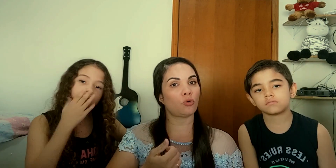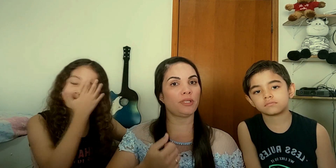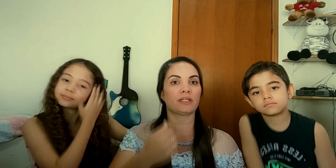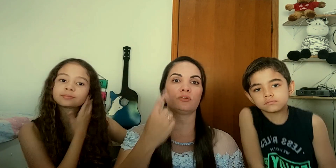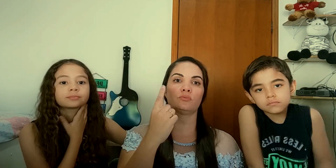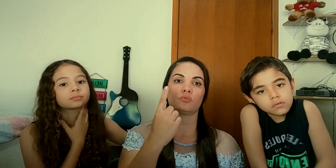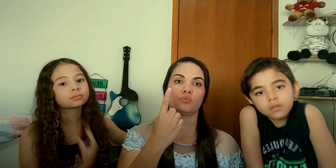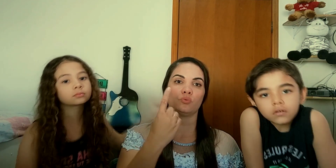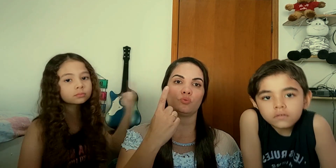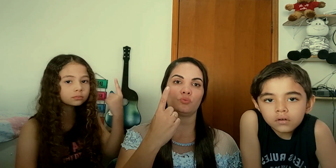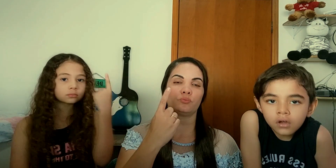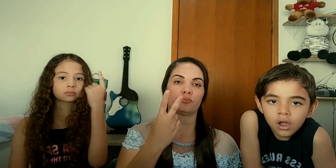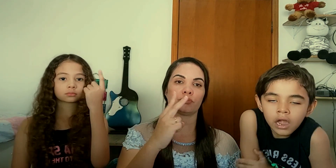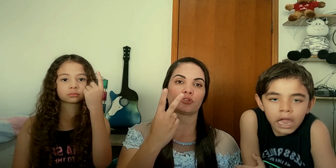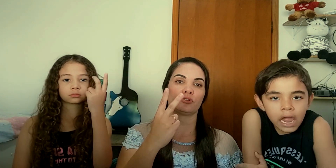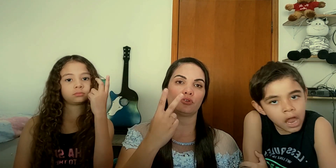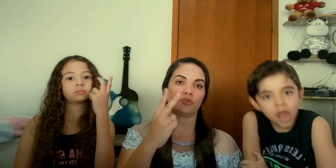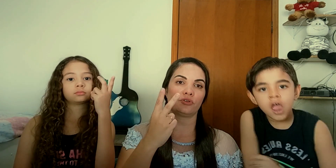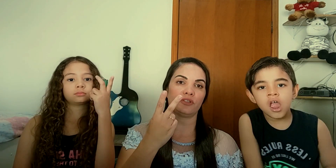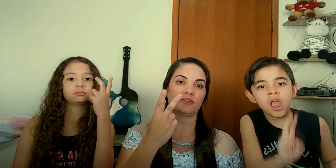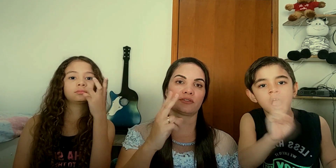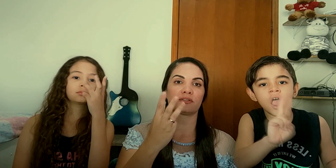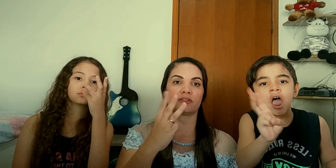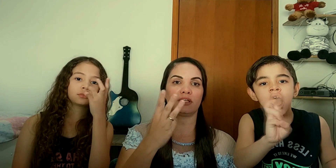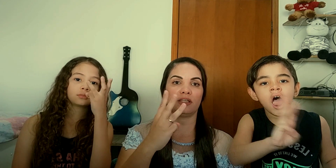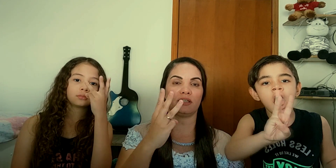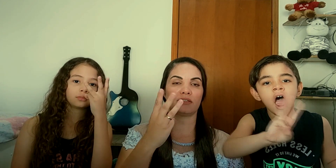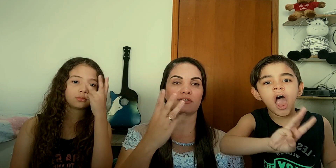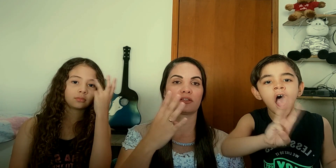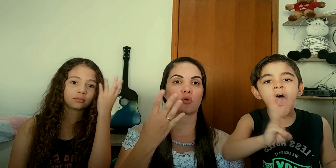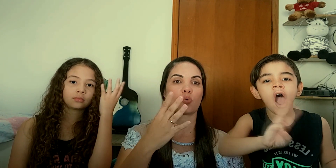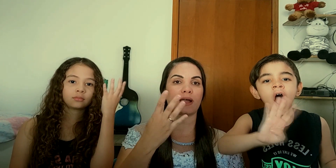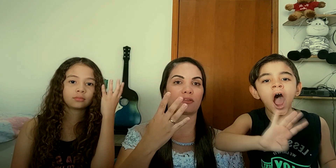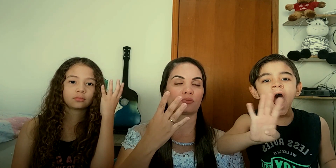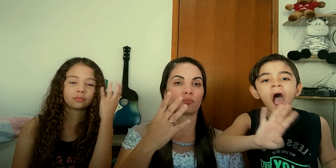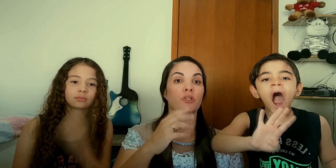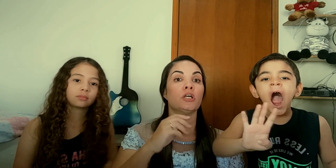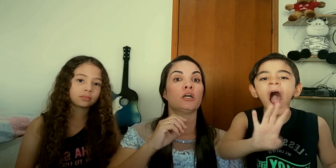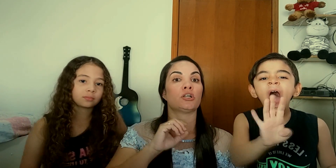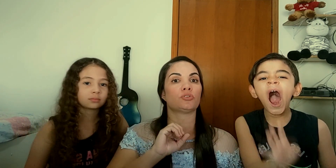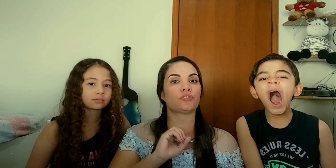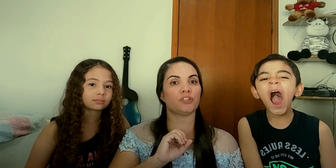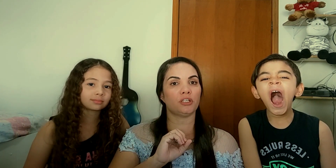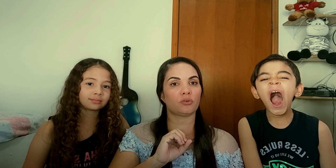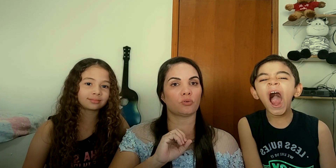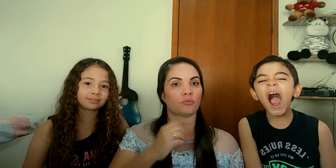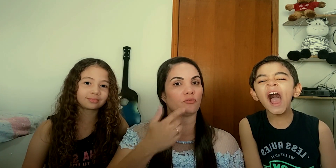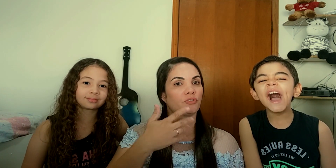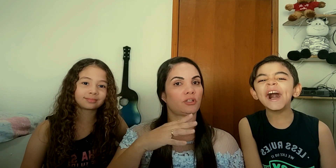Ou então. Um. Dois. Três. Quatro. No cinco, você não